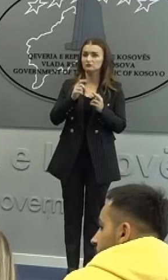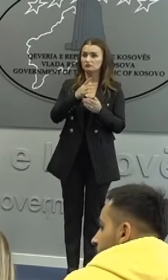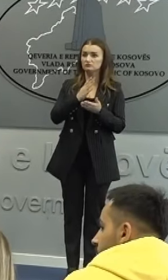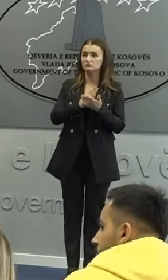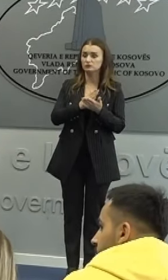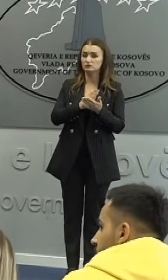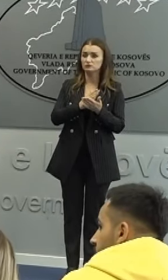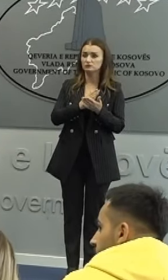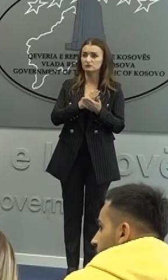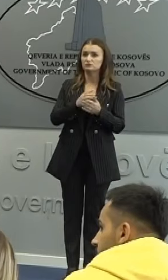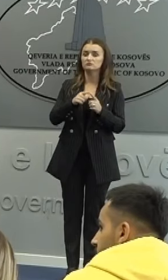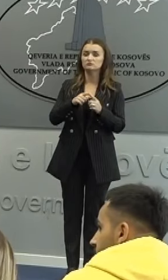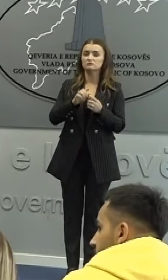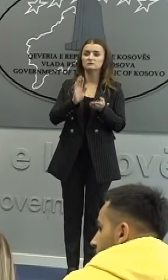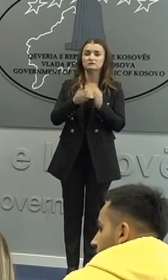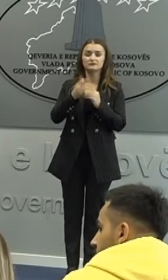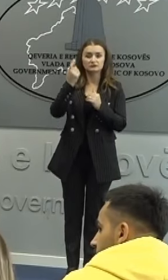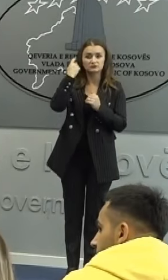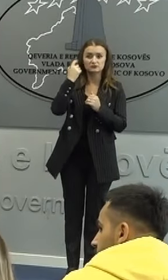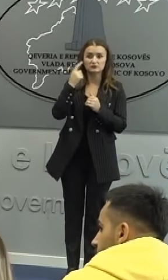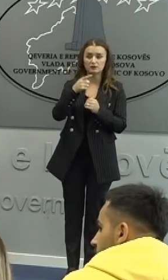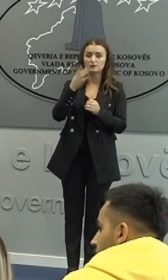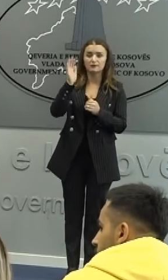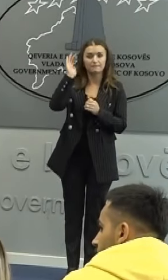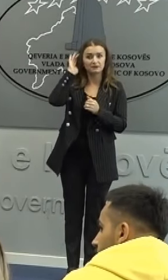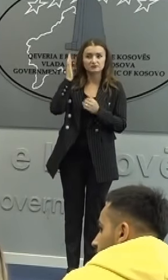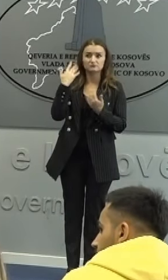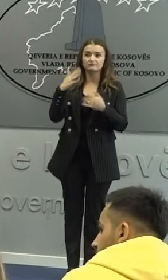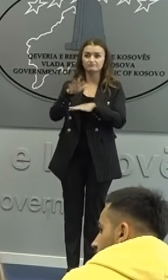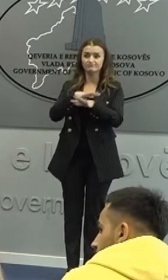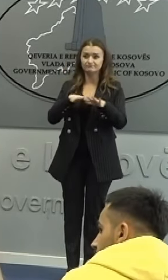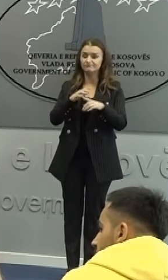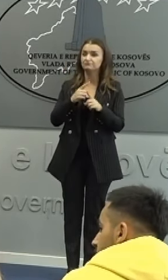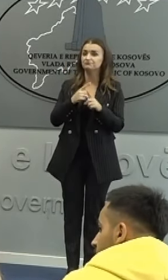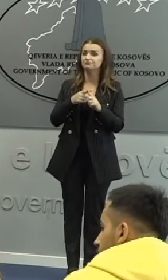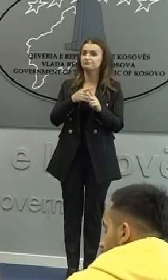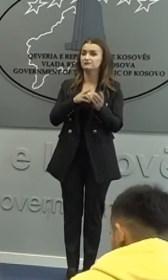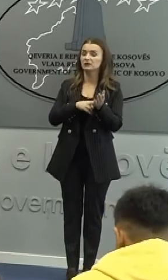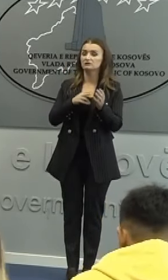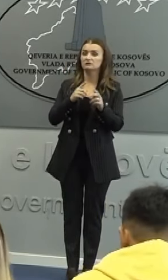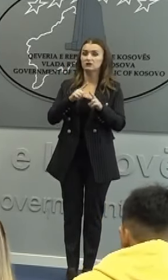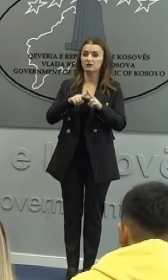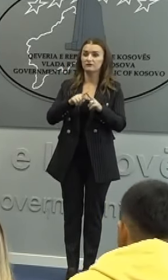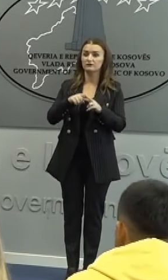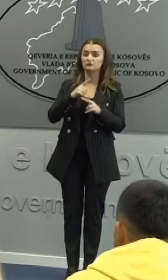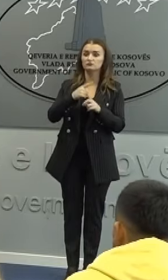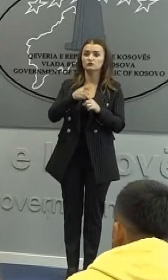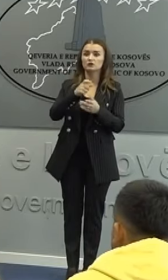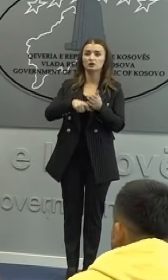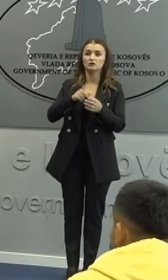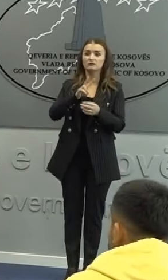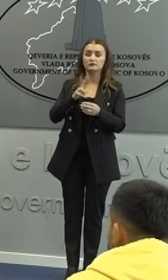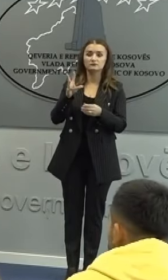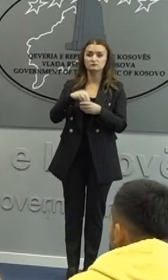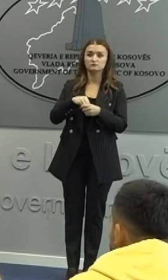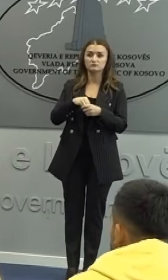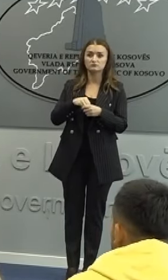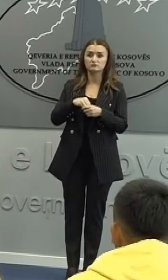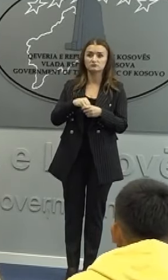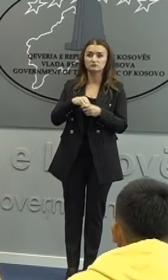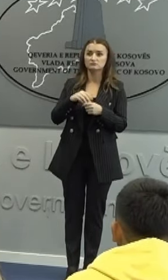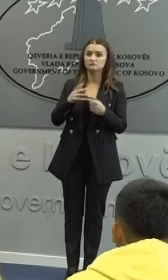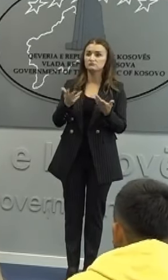në zëvend sekretari Ministrisë i Mjedisit, në statishurit tjetër në Sera Fizi, që është edhe antarit e vizet dhe vendosje, nuk është pra në